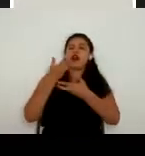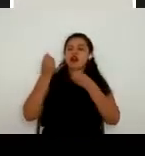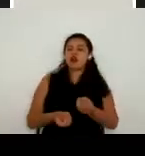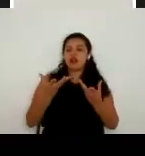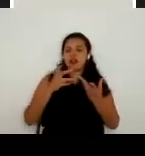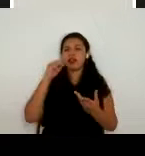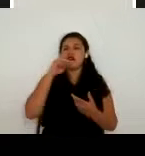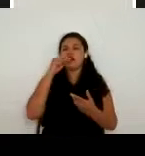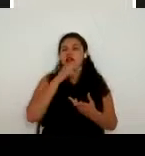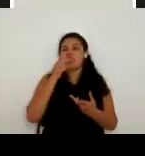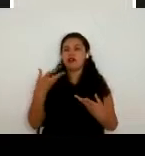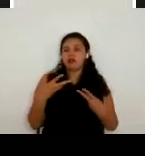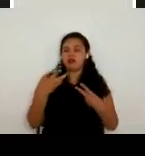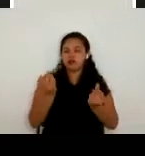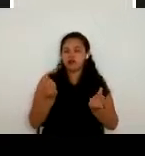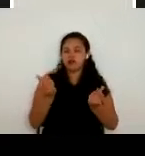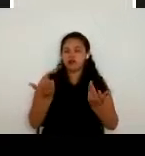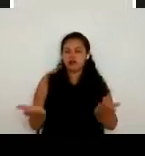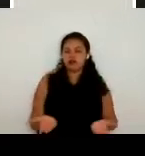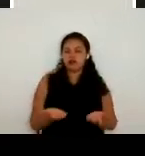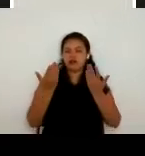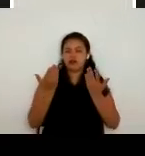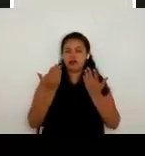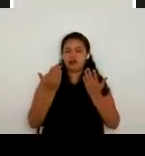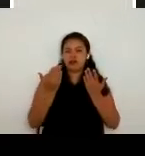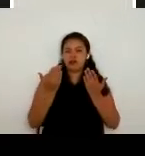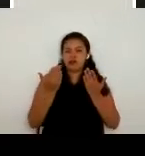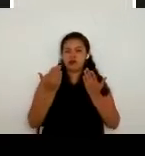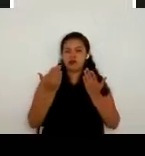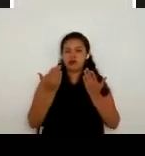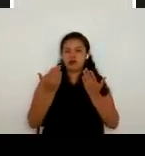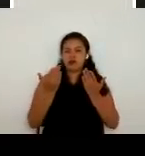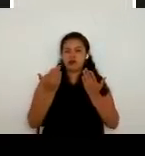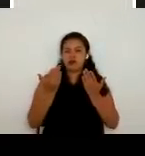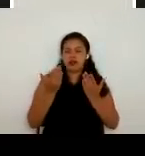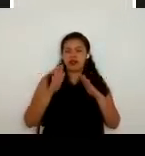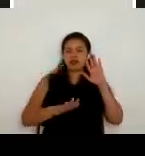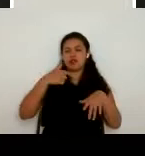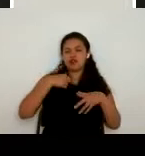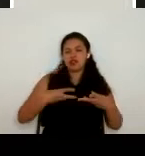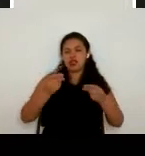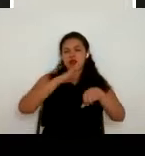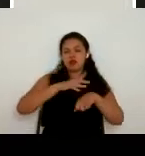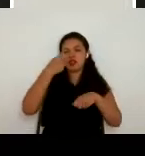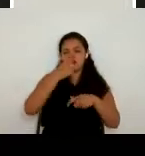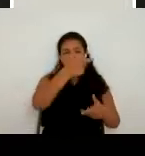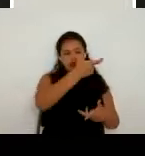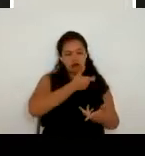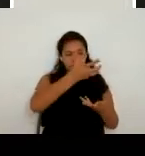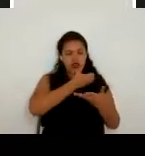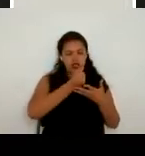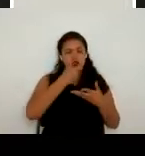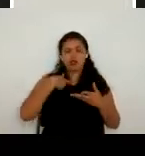egresos porque a veces resulta que gastan más de lo que ganan y entonces este es un indicador que nos da la impresión